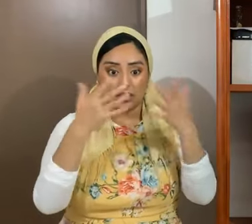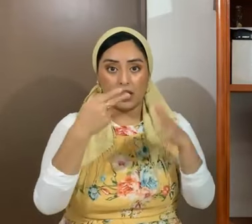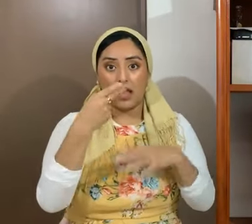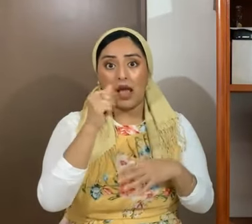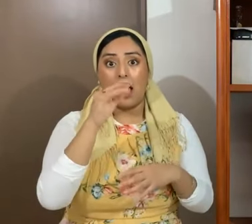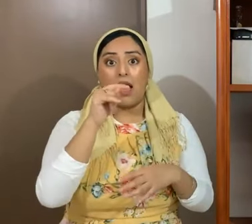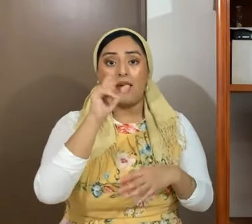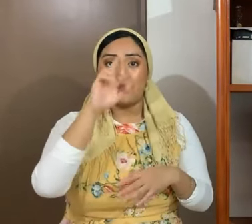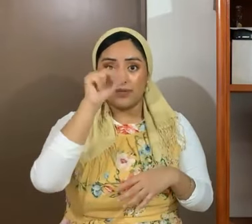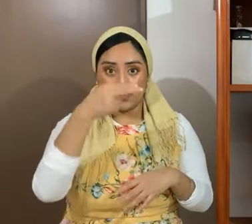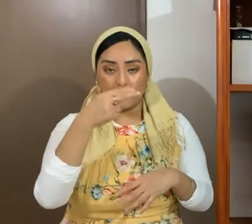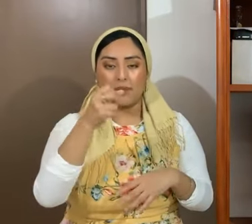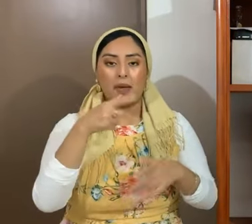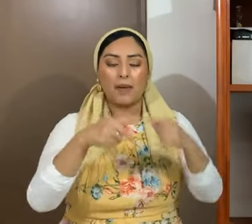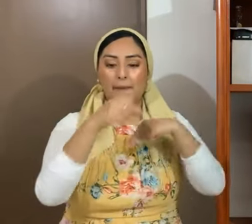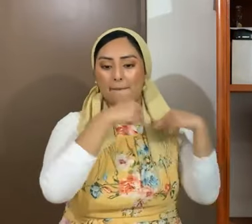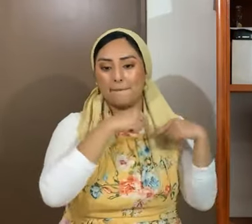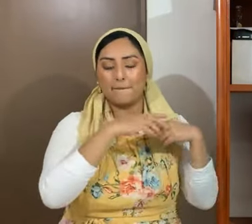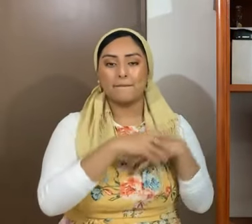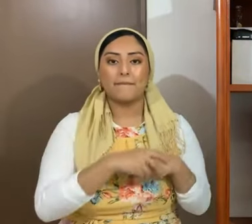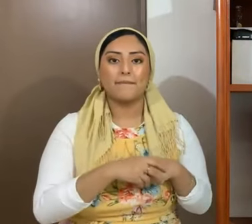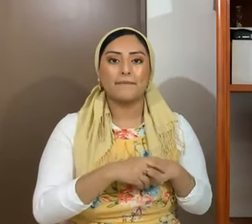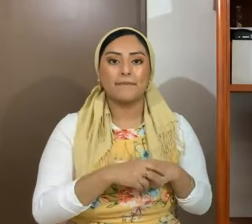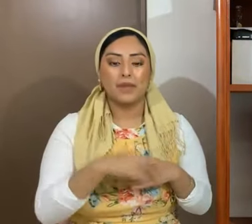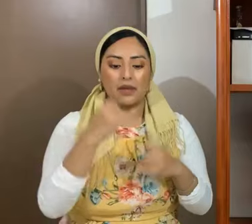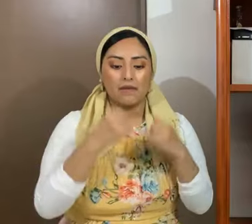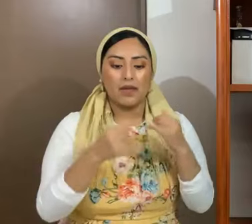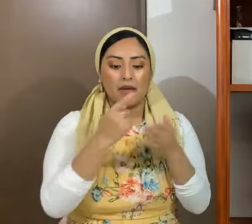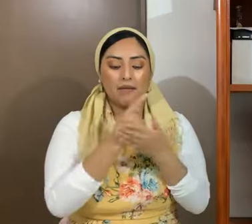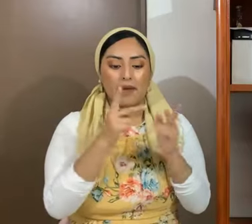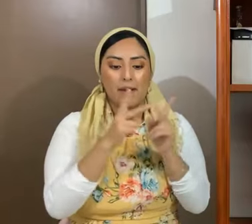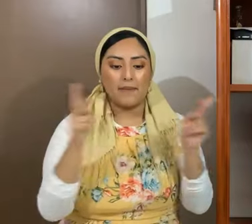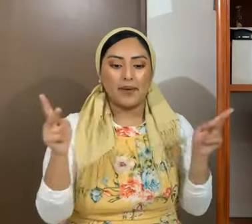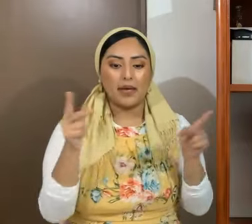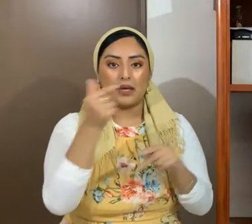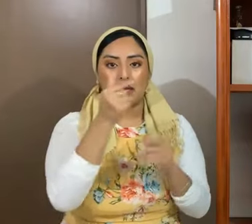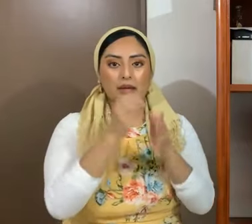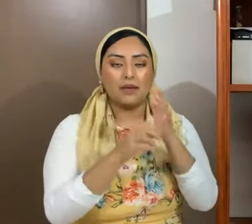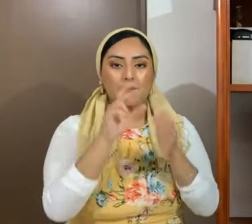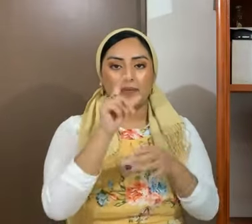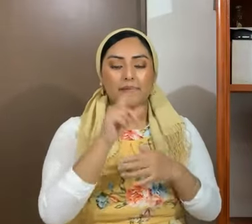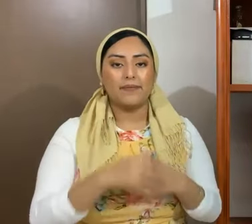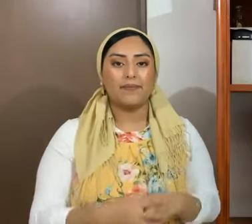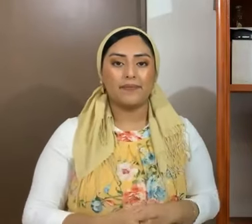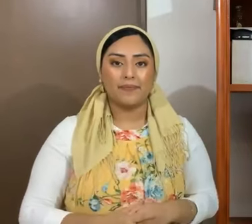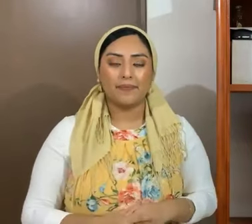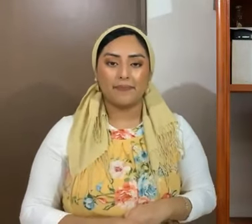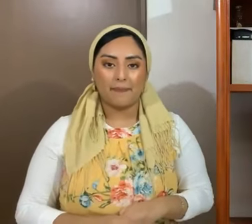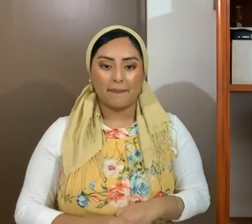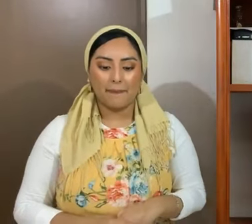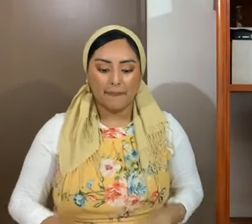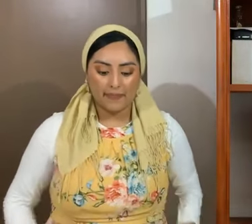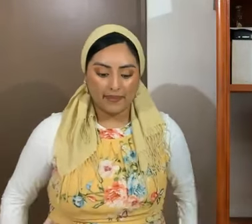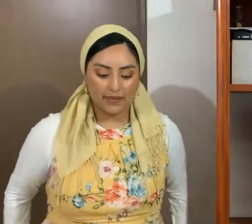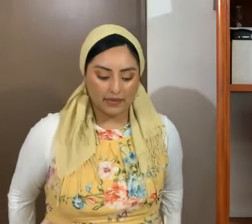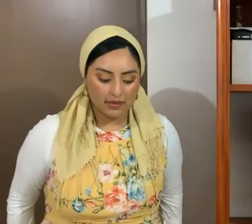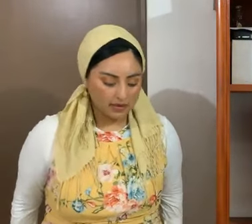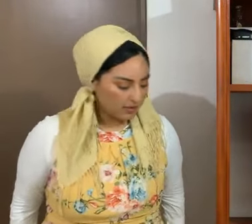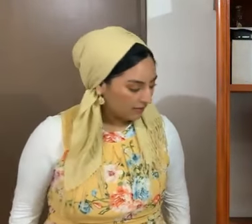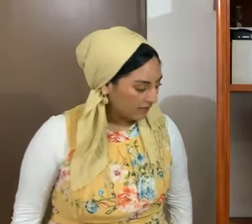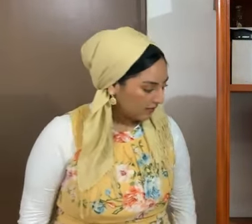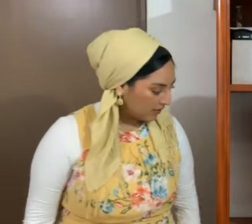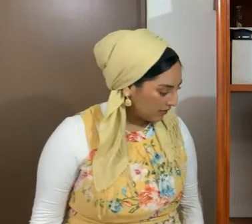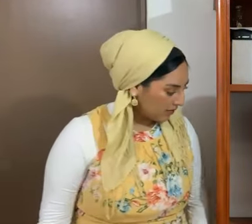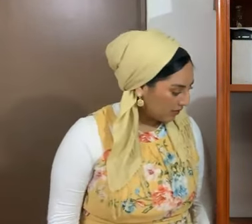la Haftará, vamos a terminar la Parashá. Génesis, Bereshit 23. Bereshit 23.